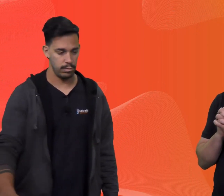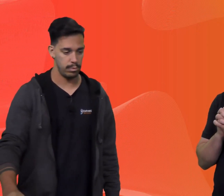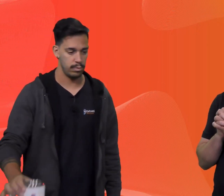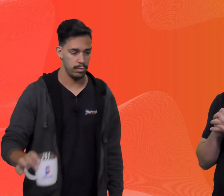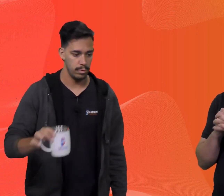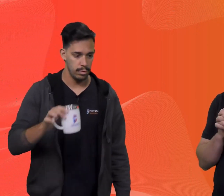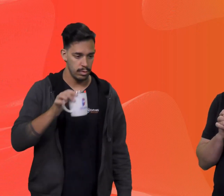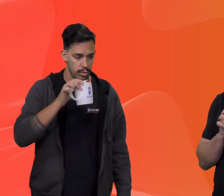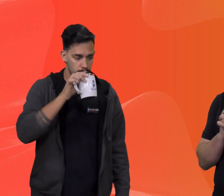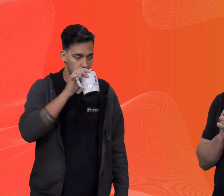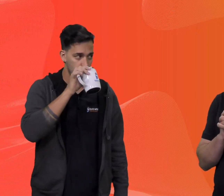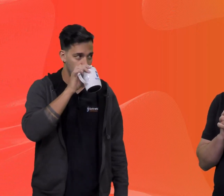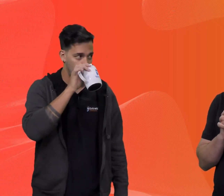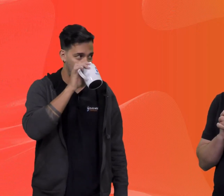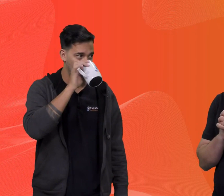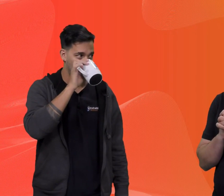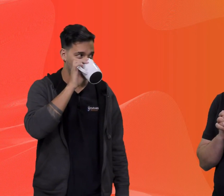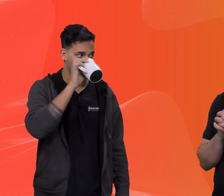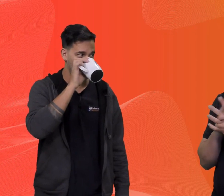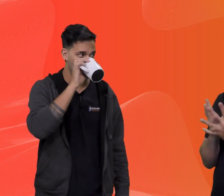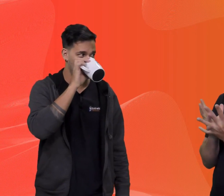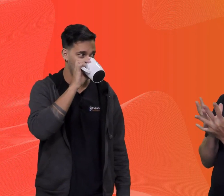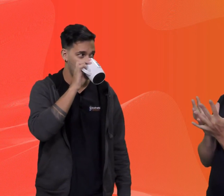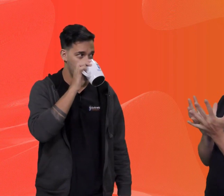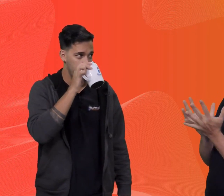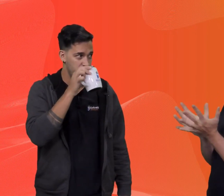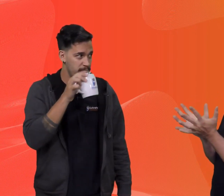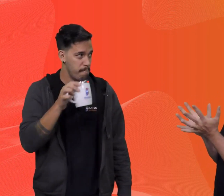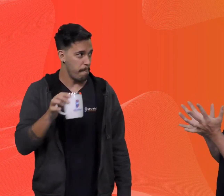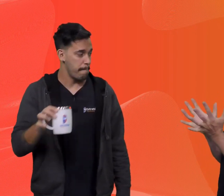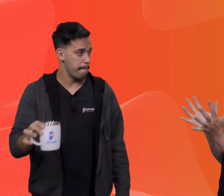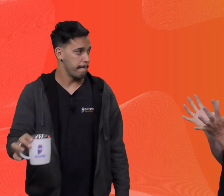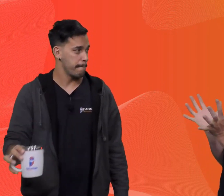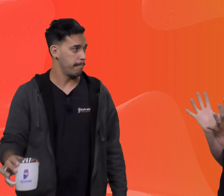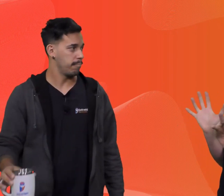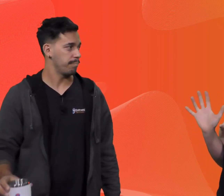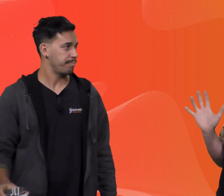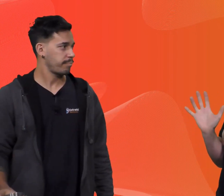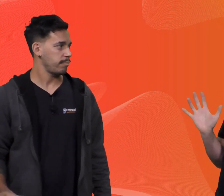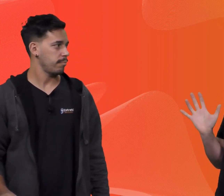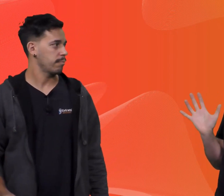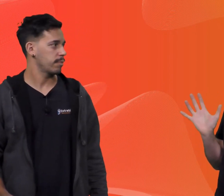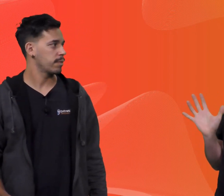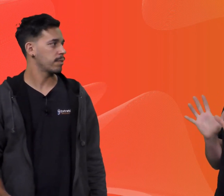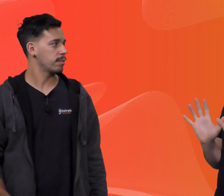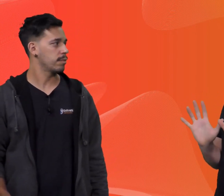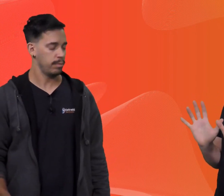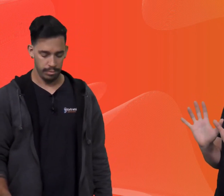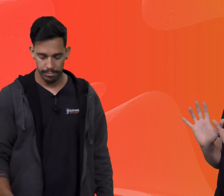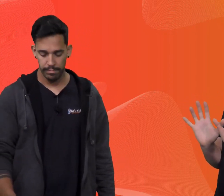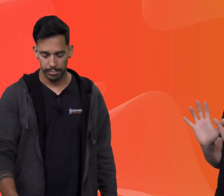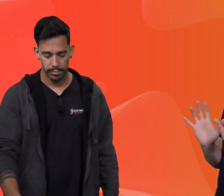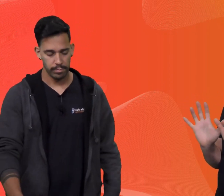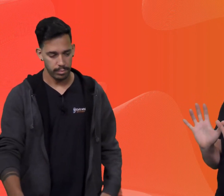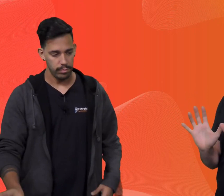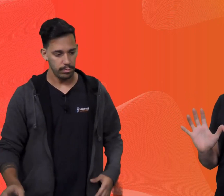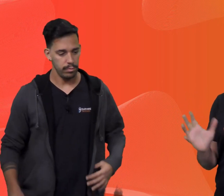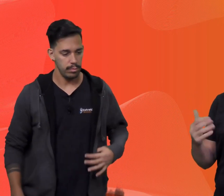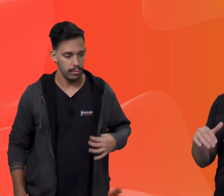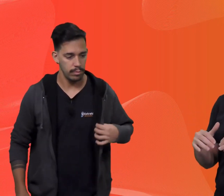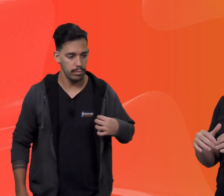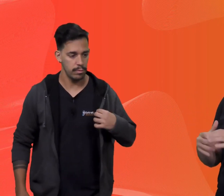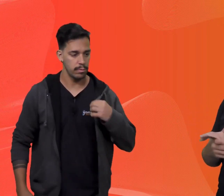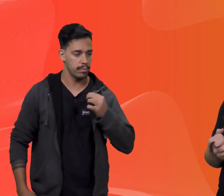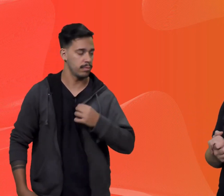menor estrutura possível da natureza, a maneira mais simples da gente imaginar alguma coisa é uma bolinha. Já começa por aí, se a gente não conhece, vamos imaginar uma bolinha.